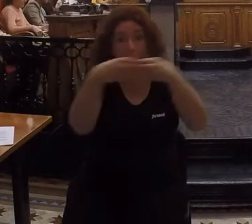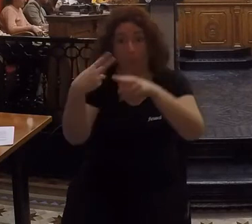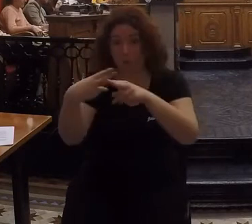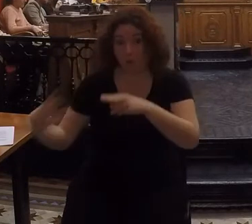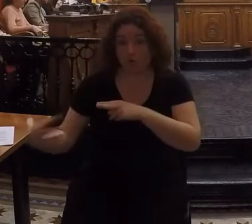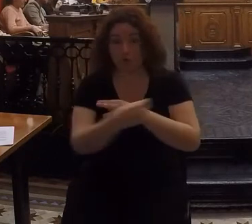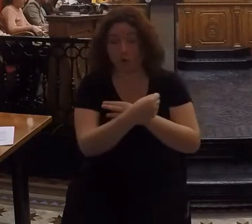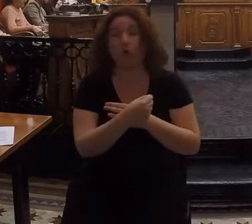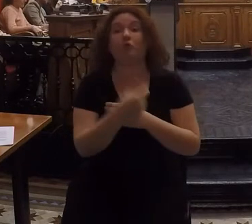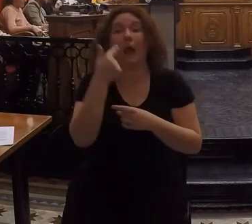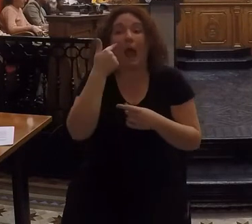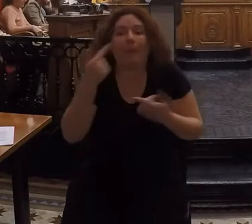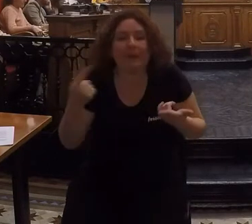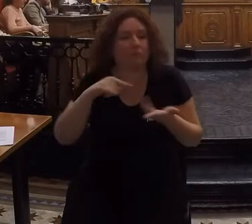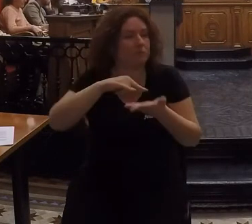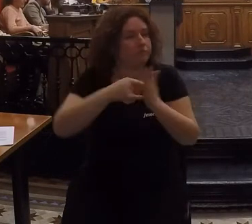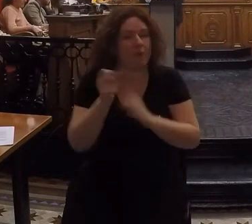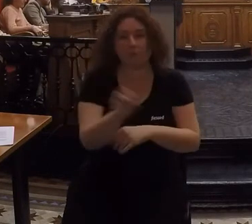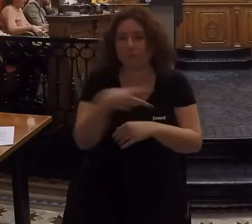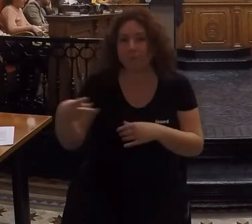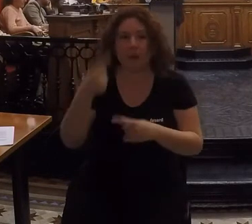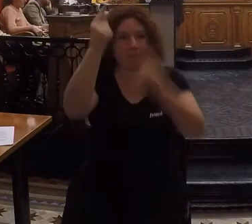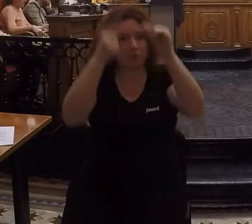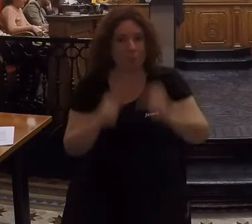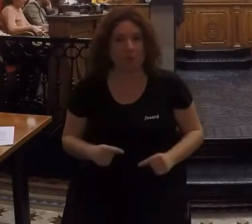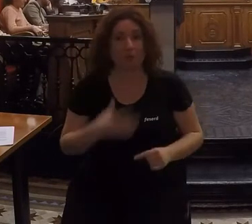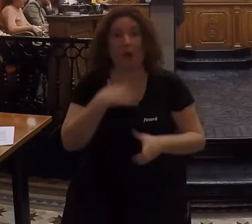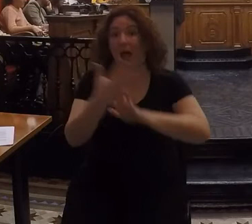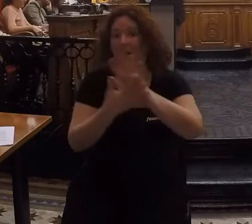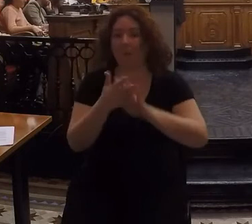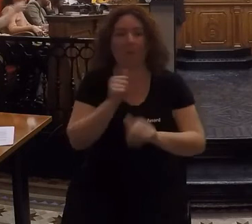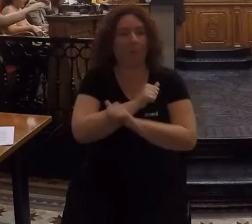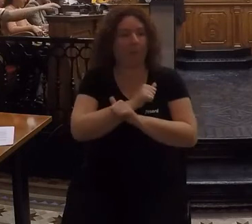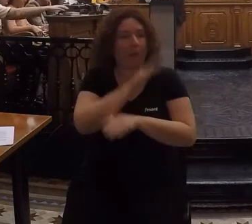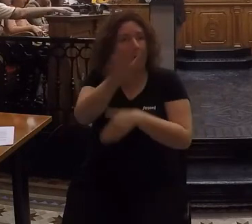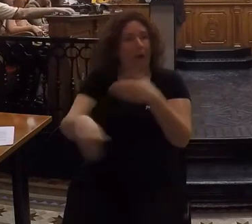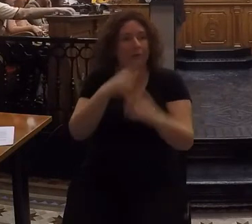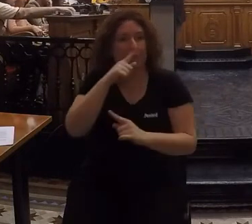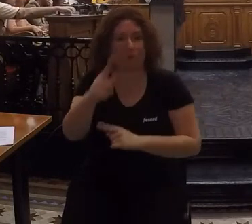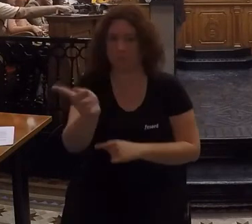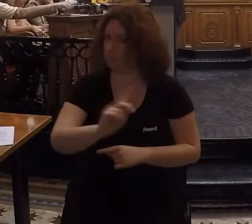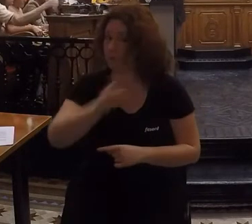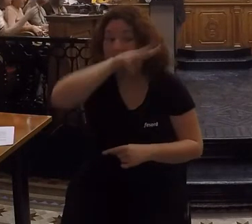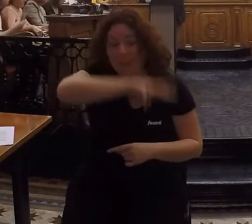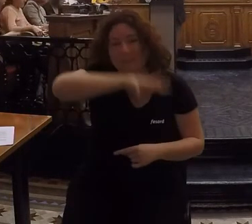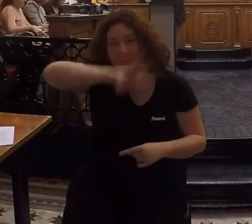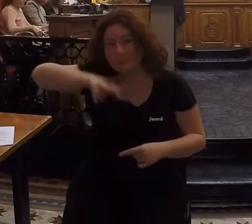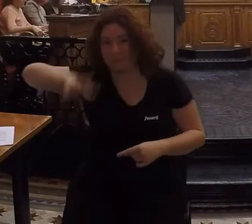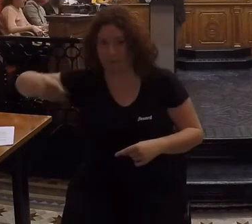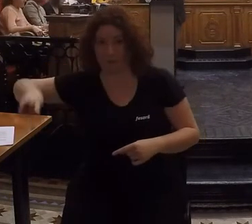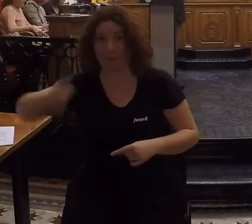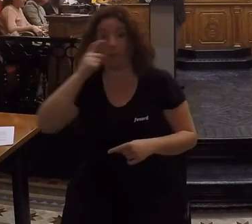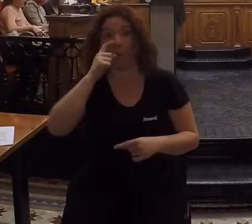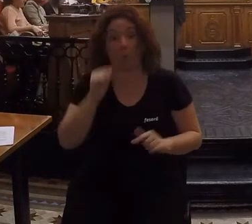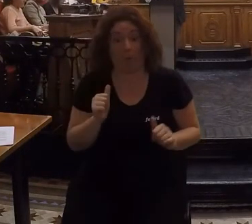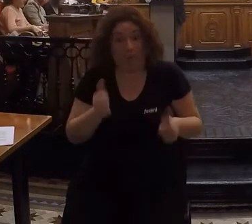estado de ejecución del presupuesto de forma trimestral. Además de que en julio, transcurridos 6 meses de la